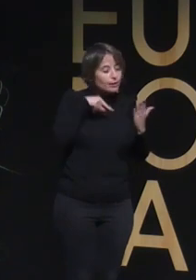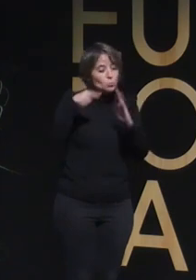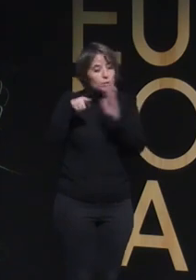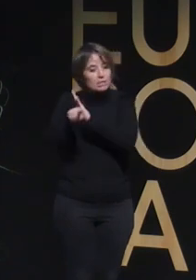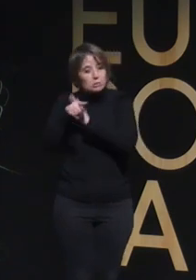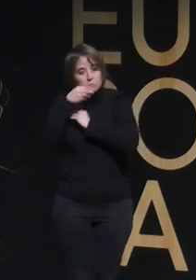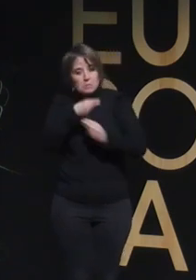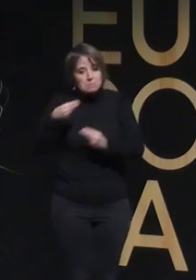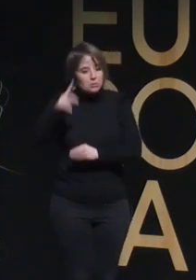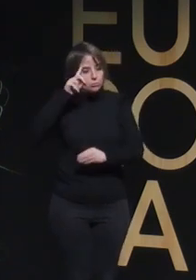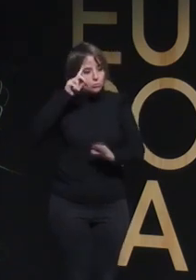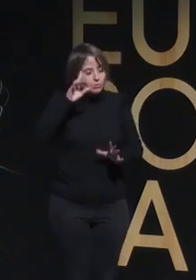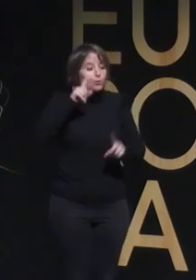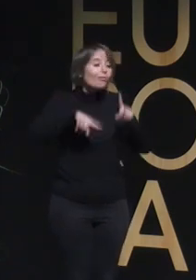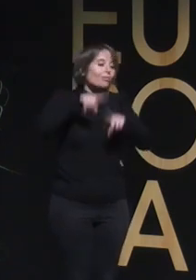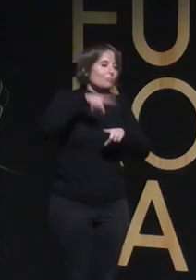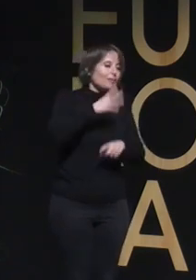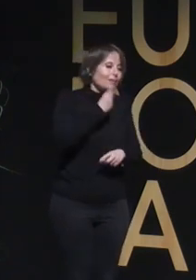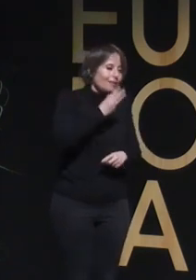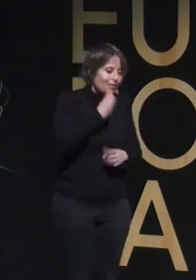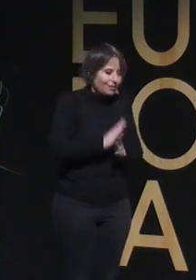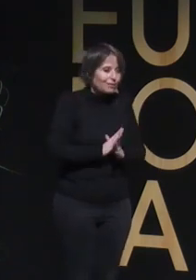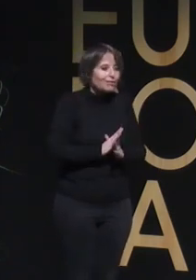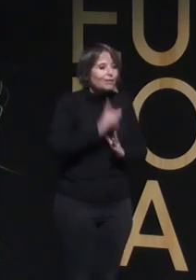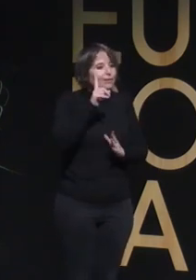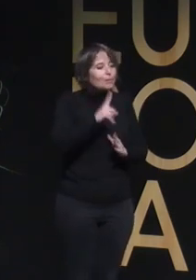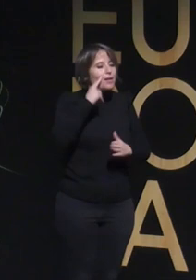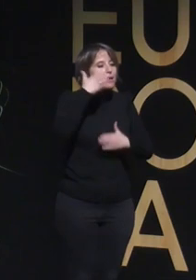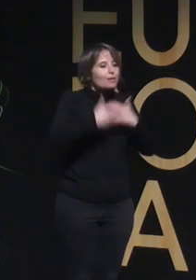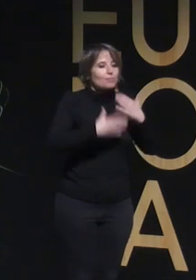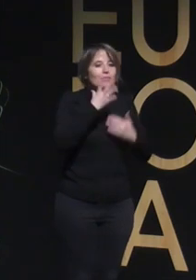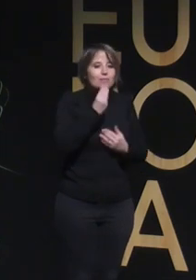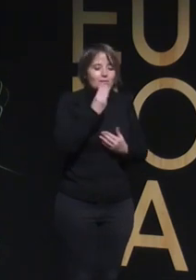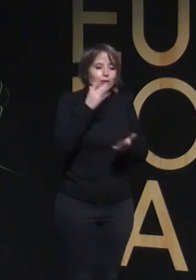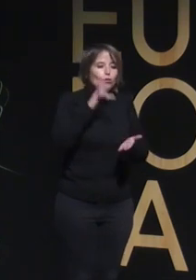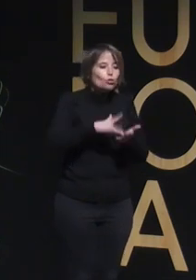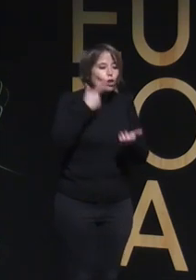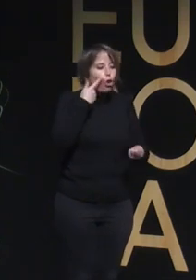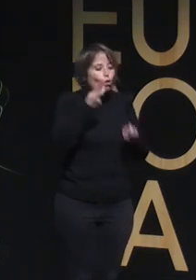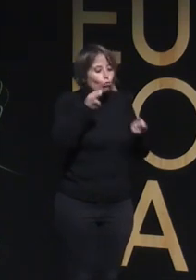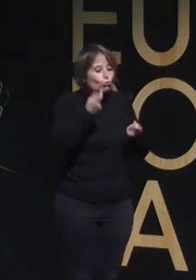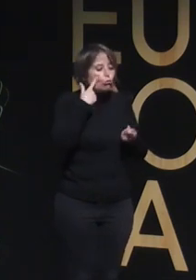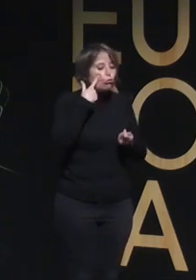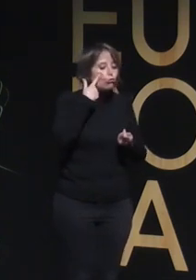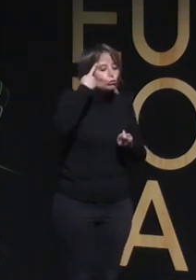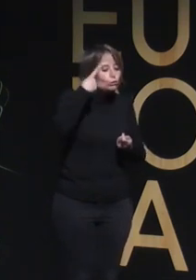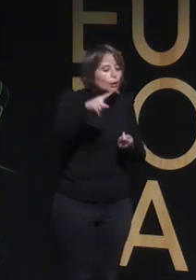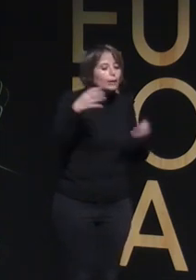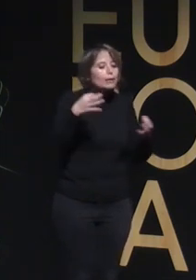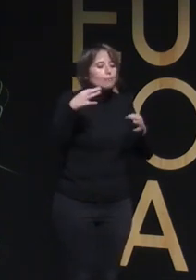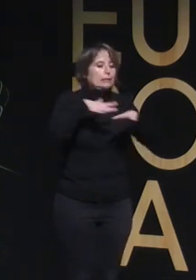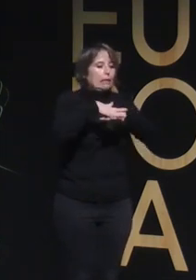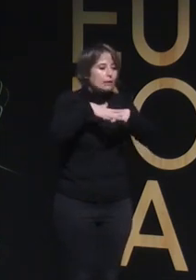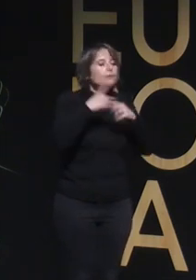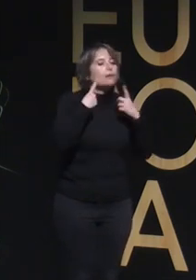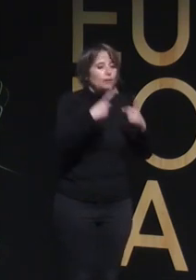Ahora, también creo que es un tema de edad, ¿eh? Yo también creo que hasta cierta edad, que tengamos cierto control o cierto conocimiento de lo que pasa en la red, creo que es